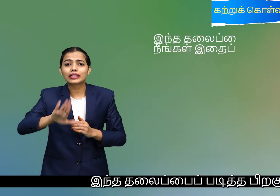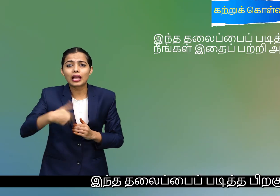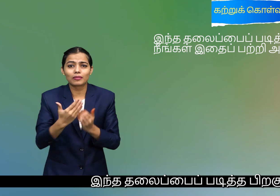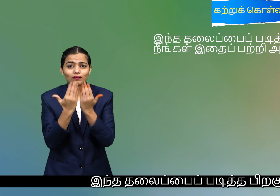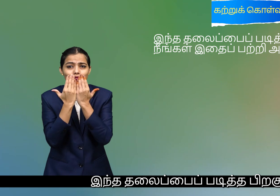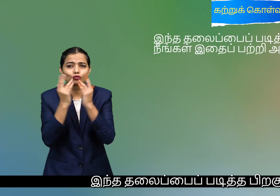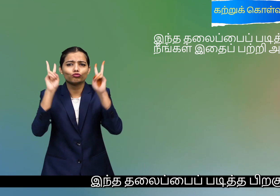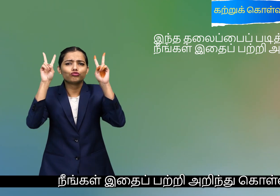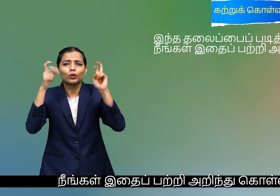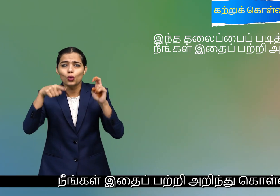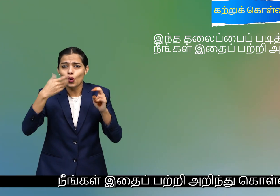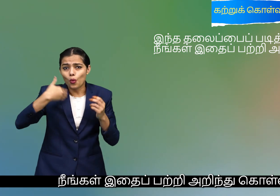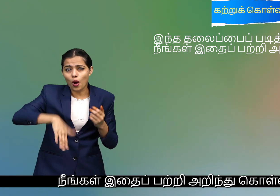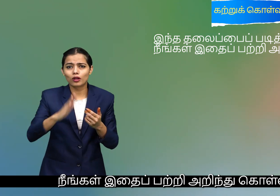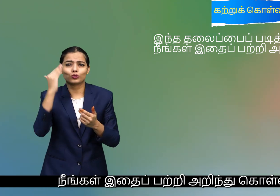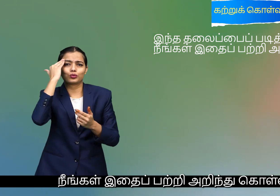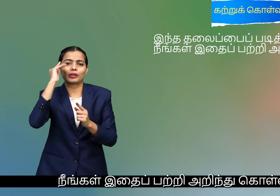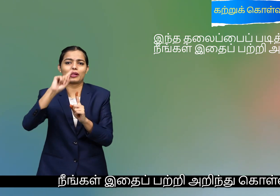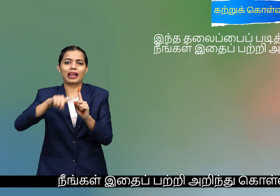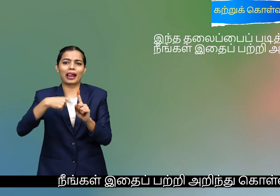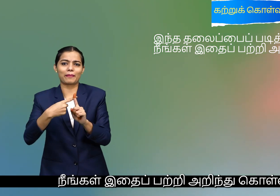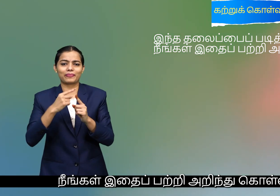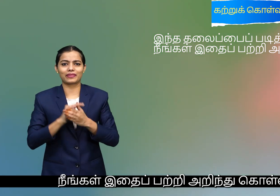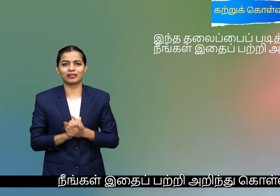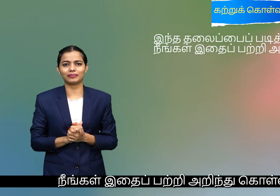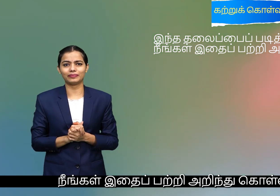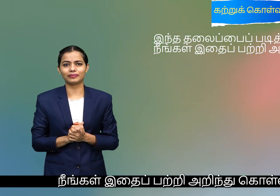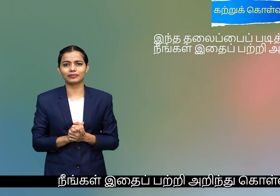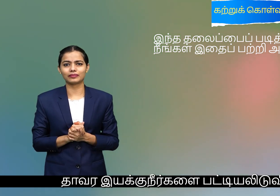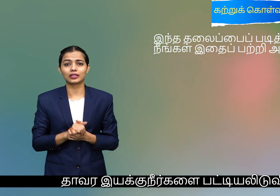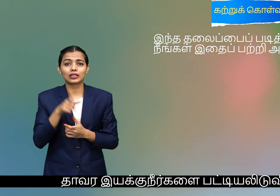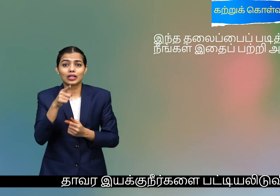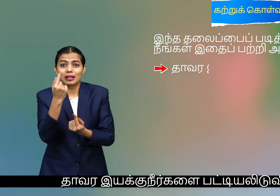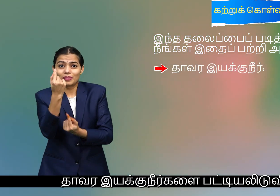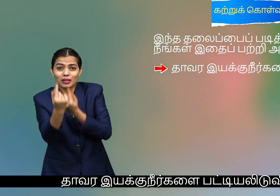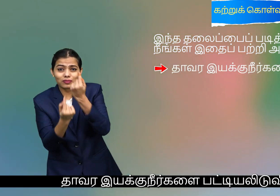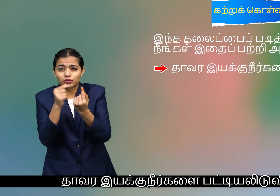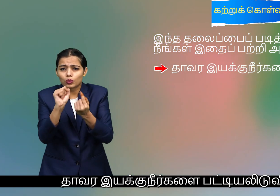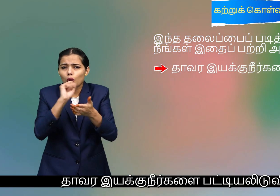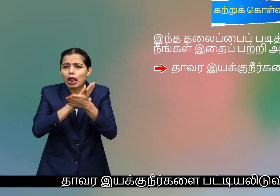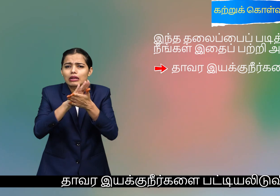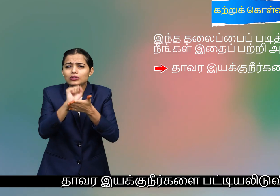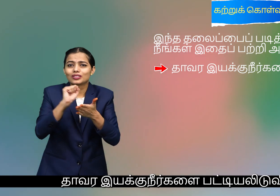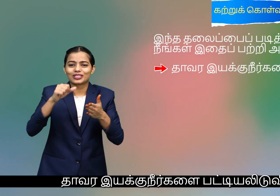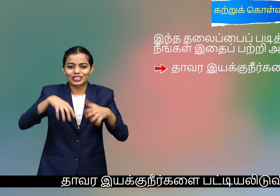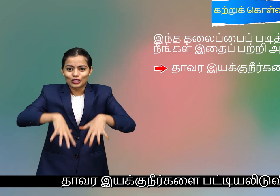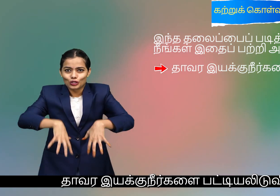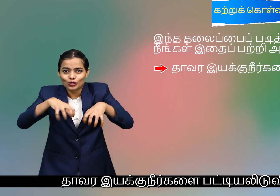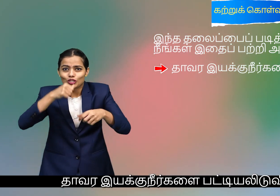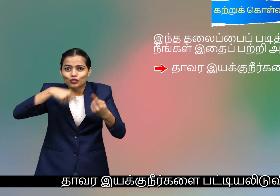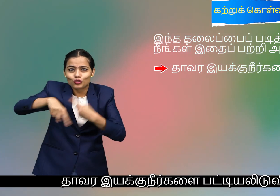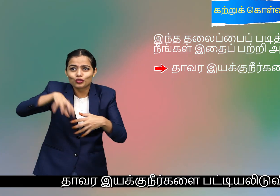இந்த தலைப்பை படித்த பிறகு நீங்கள் இதை பற்றி அறிந்து கொள்வீர்கள். தாவர இயக்குநீர்களை